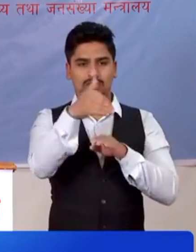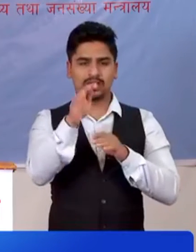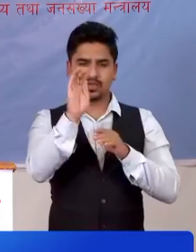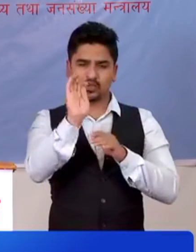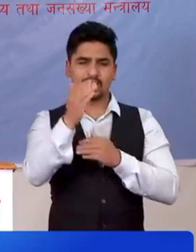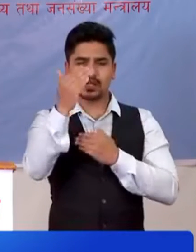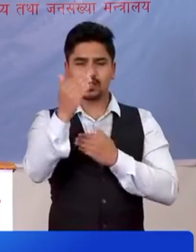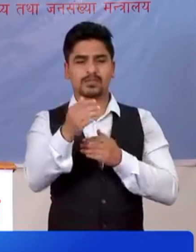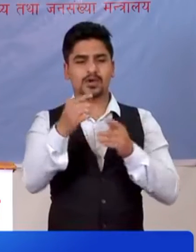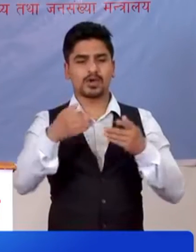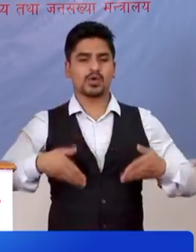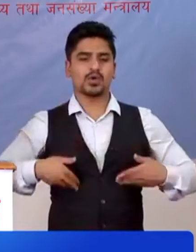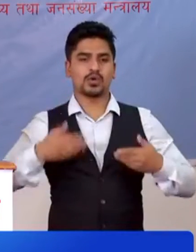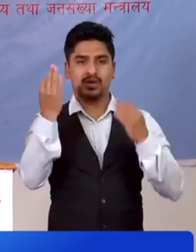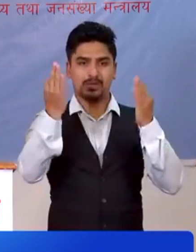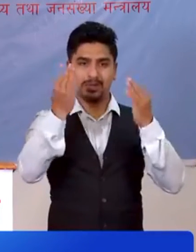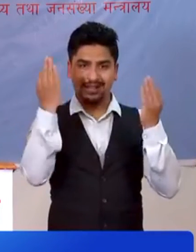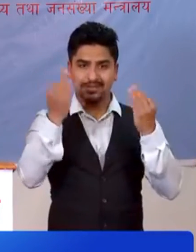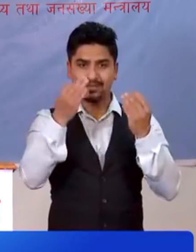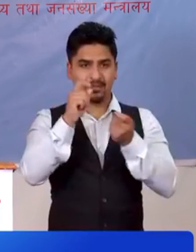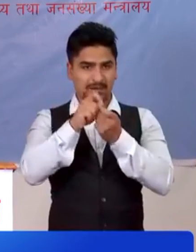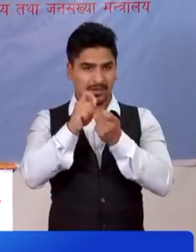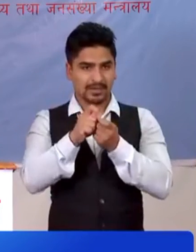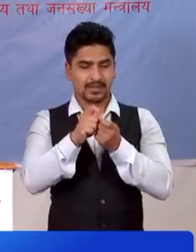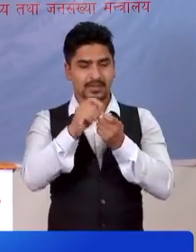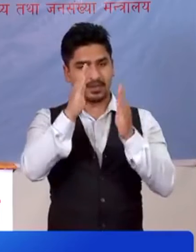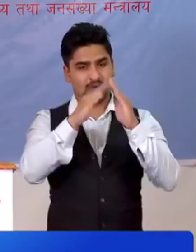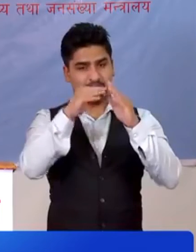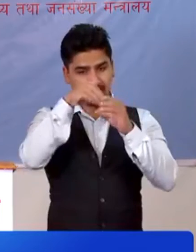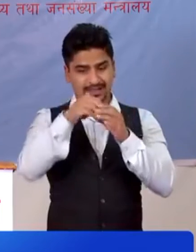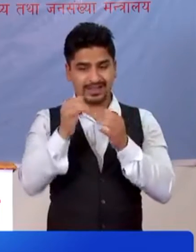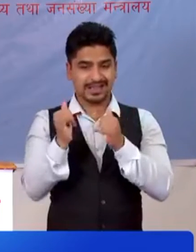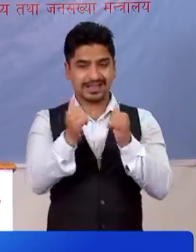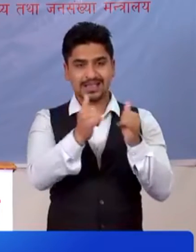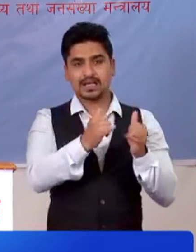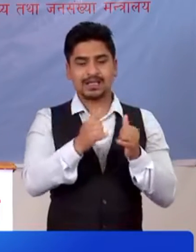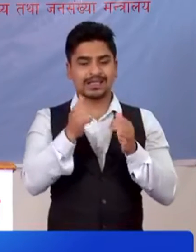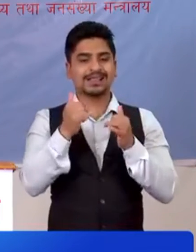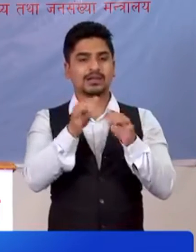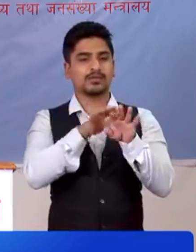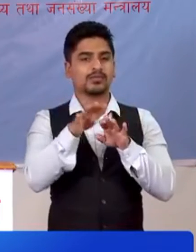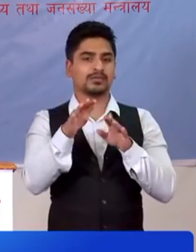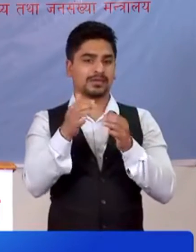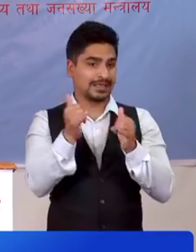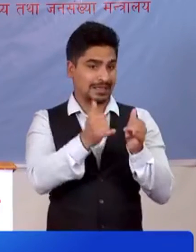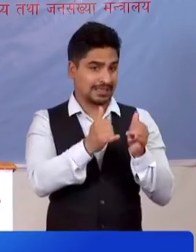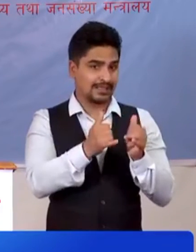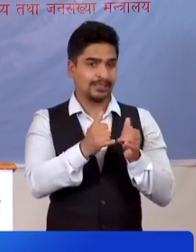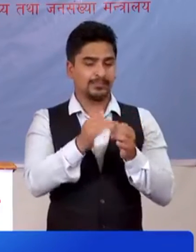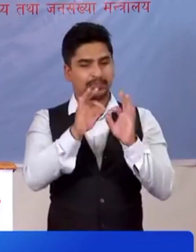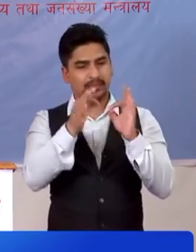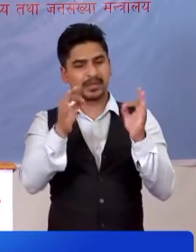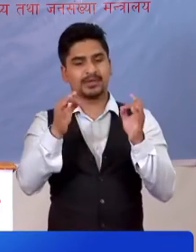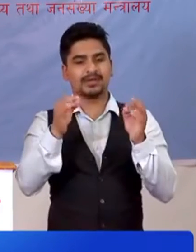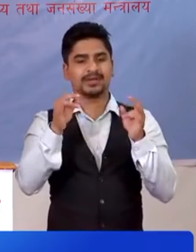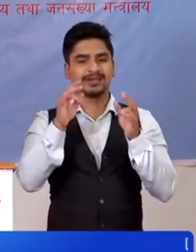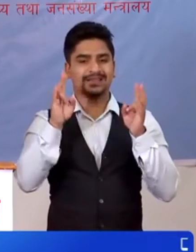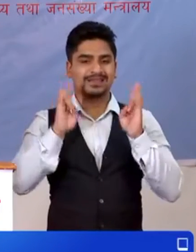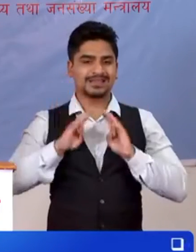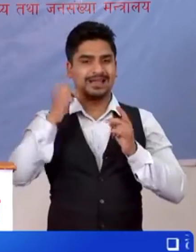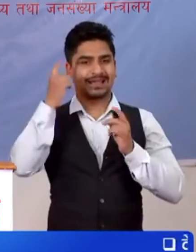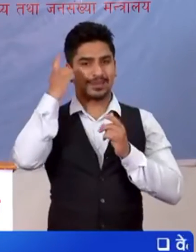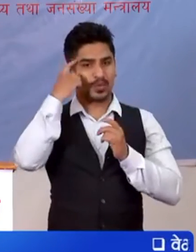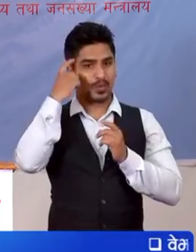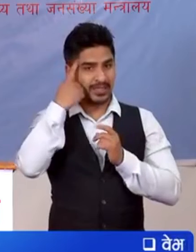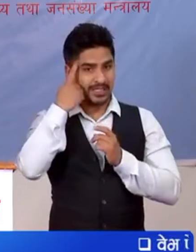सकेसम्म रमाइलो वातावरण सिर्जना गर्ने, घरभित्रै खेल्न सकिने खेलहरू खेल्ने, विभिन्न शारीरिक तथा